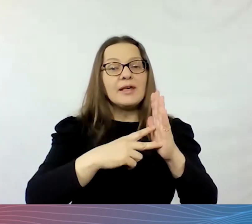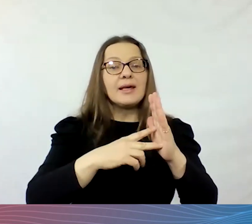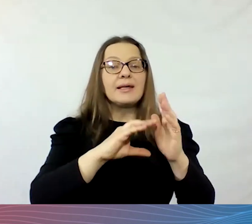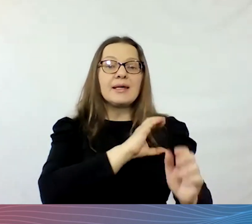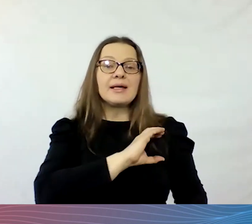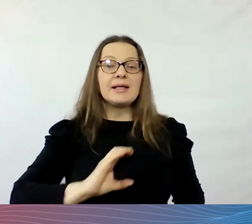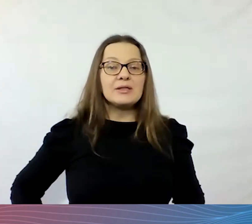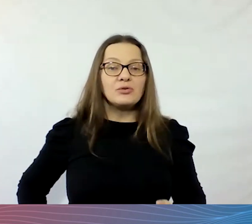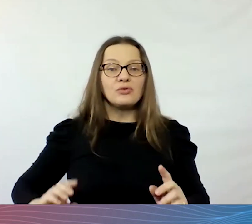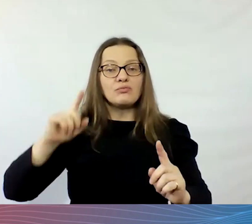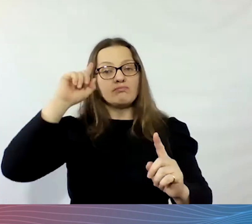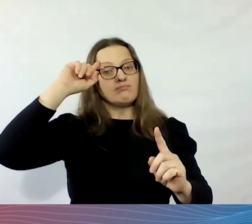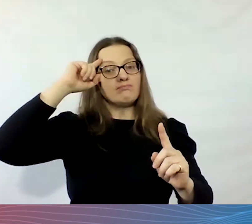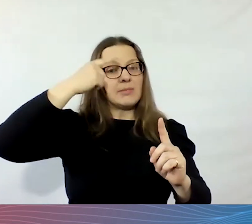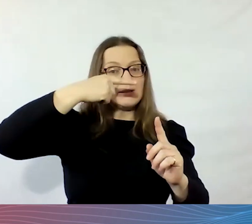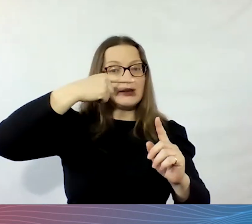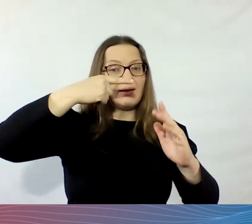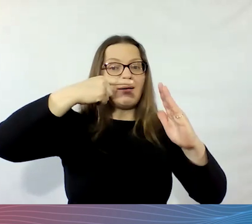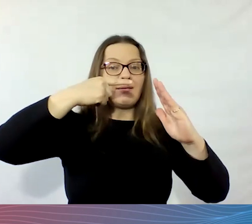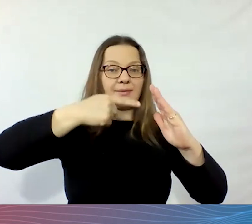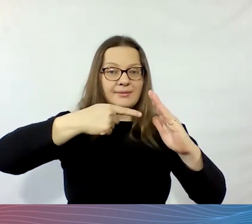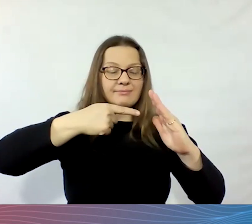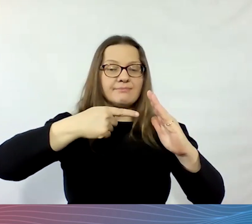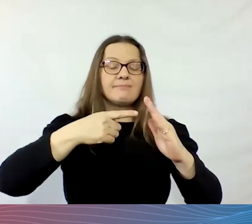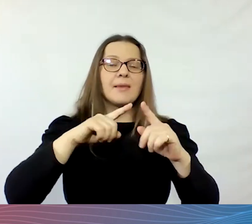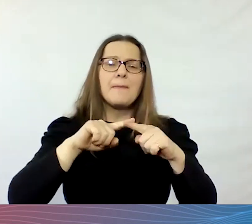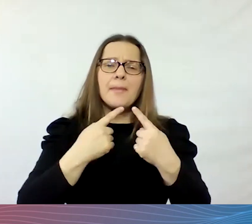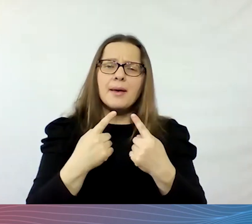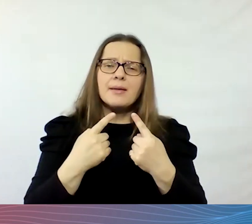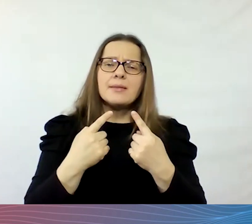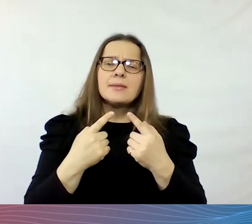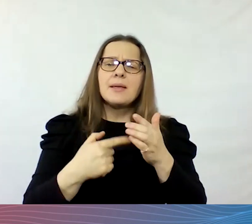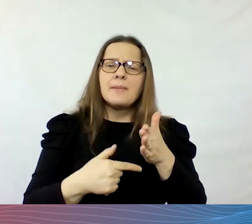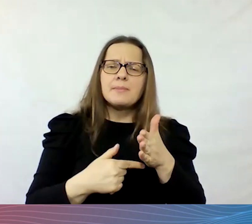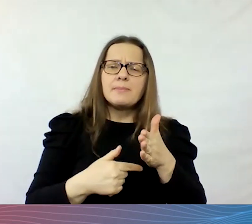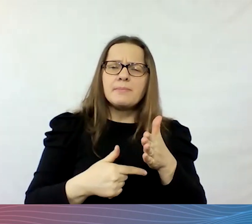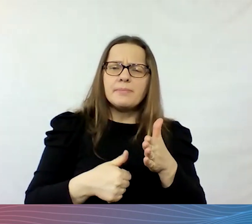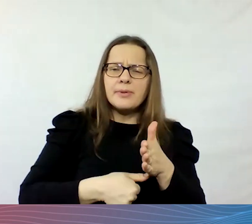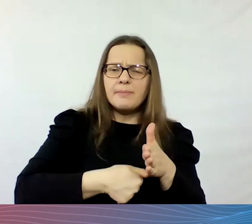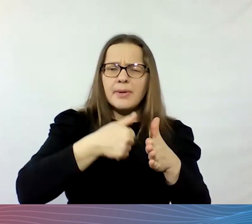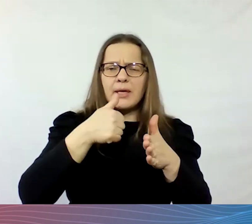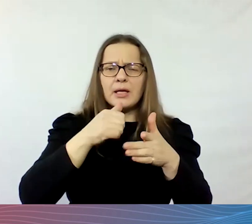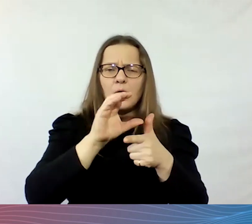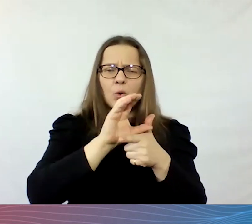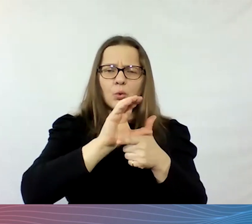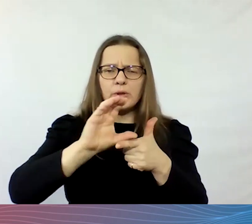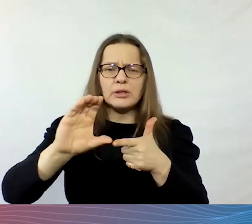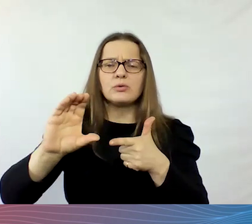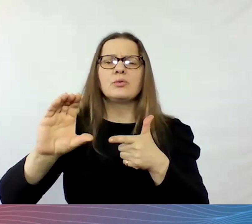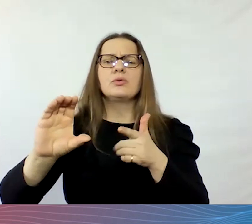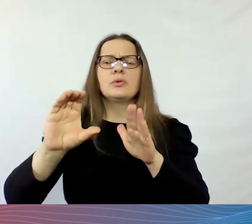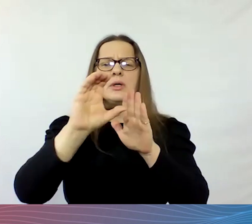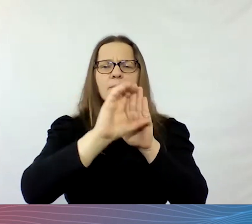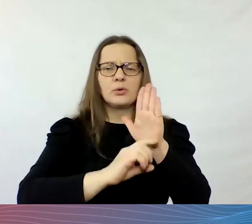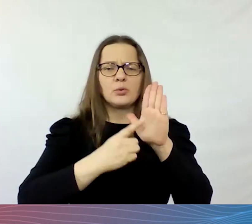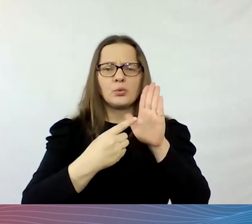corpo. Mas eu quero enfatizar aquilo que eu falei em 1 Coríntios 12, 12. Abra sua Bíblia. Novamente, eu acho que vale a